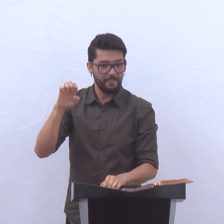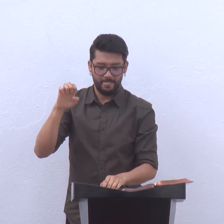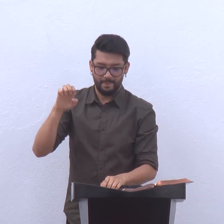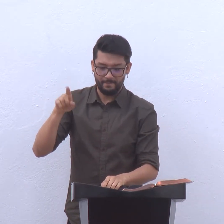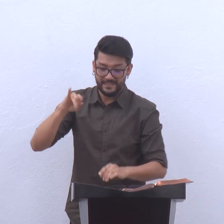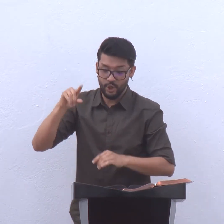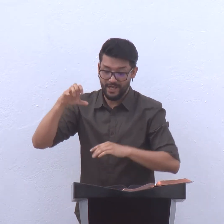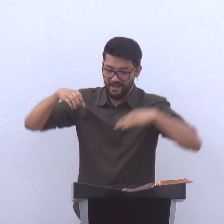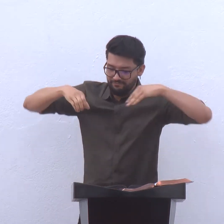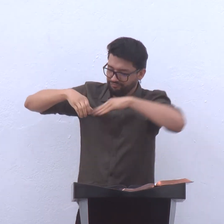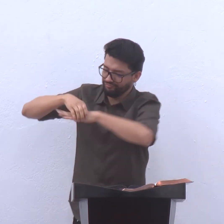Siloé.